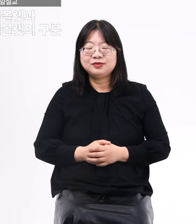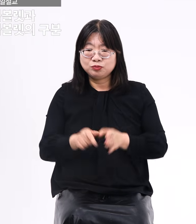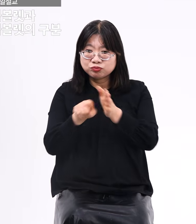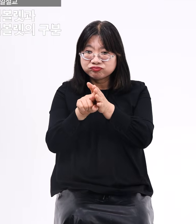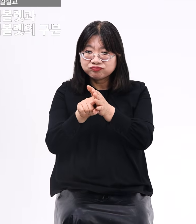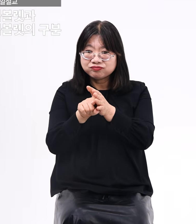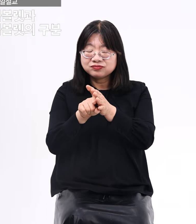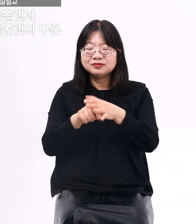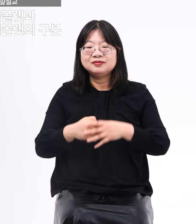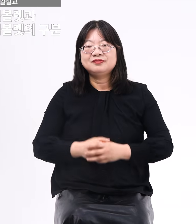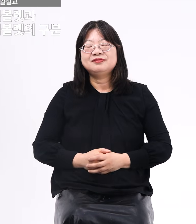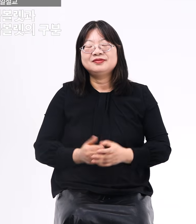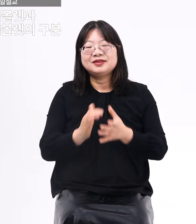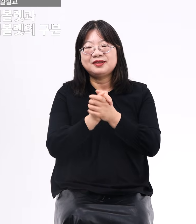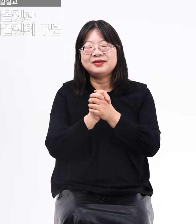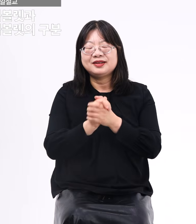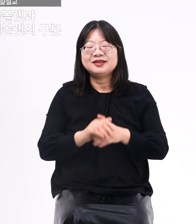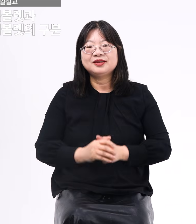믿으십니까?